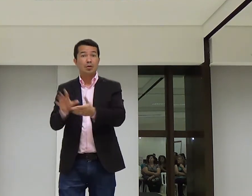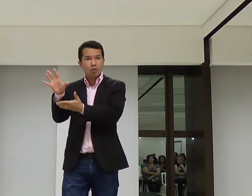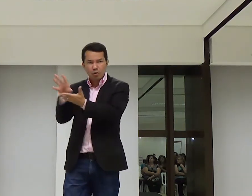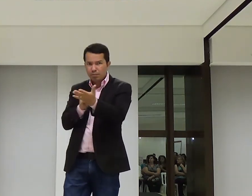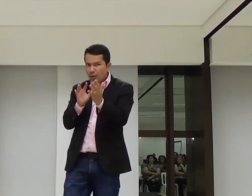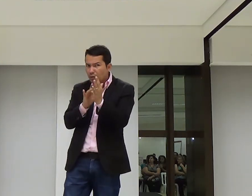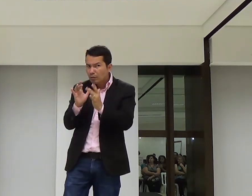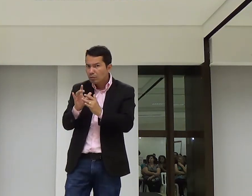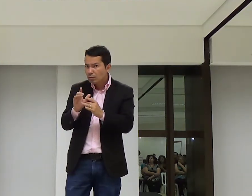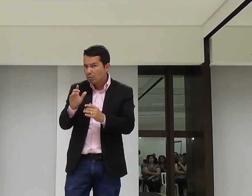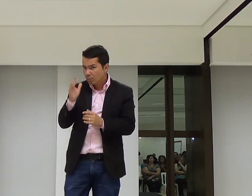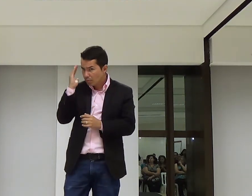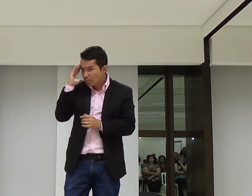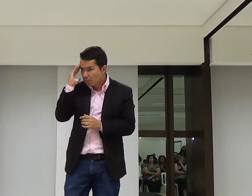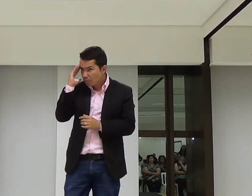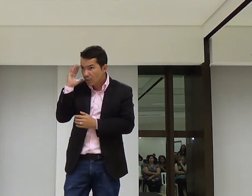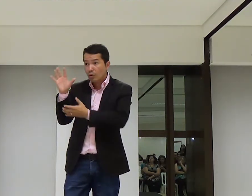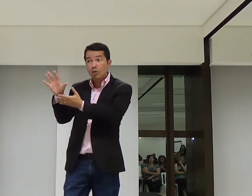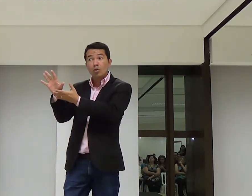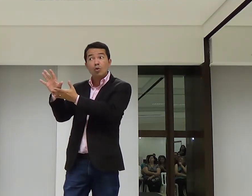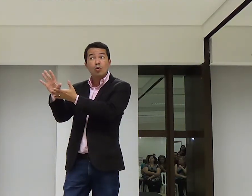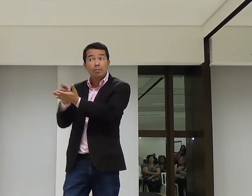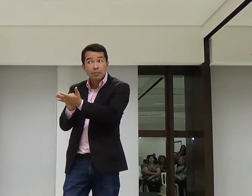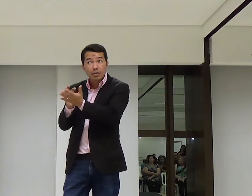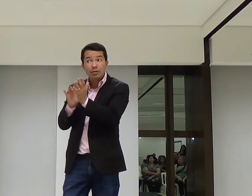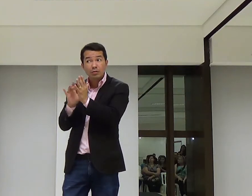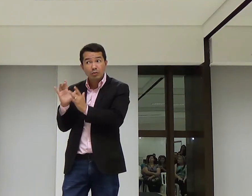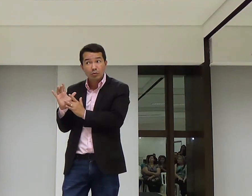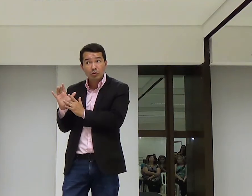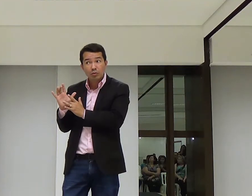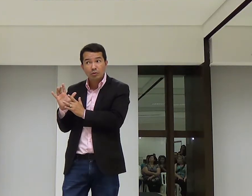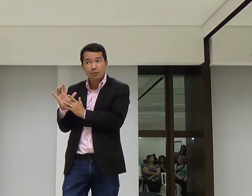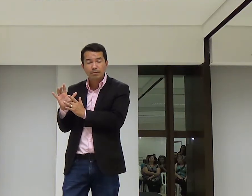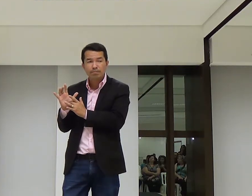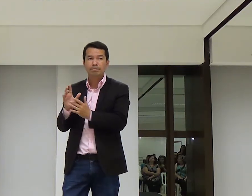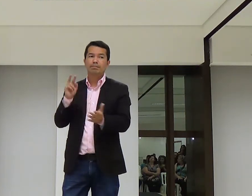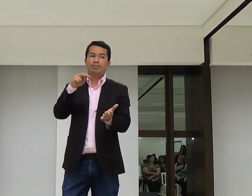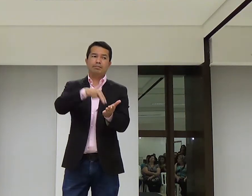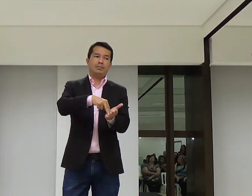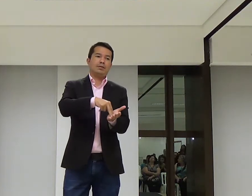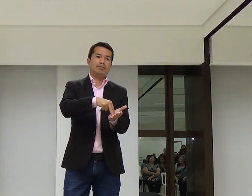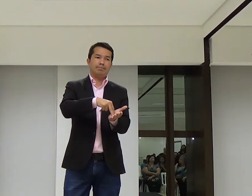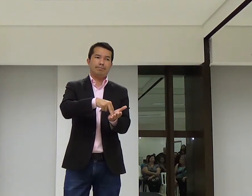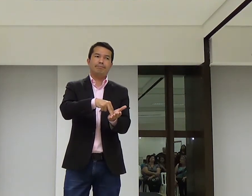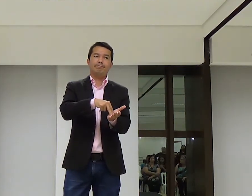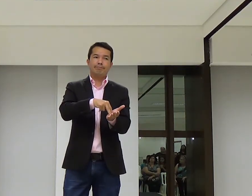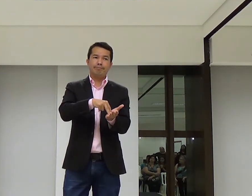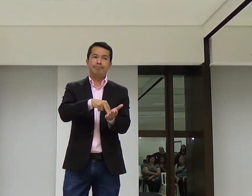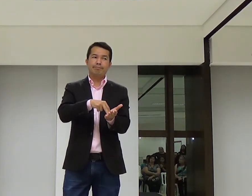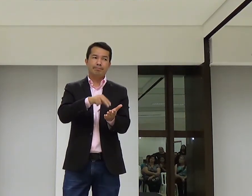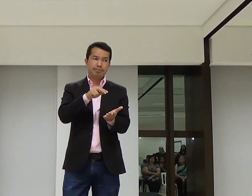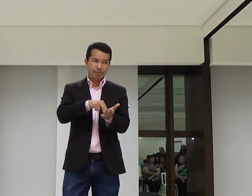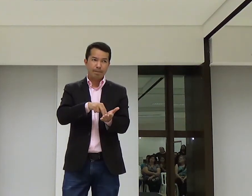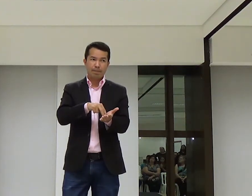Você. Se o seu desejo é copiar Jesus, veja, você entendeu. Se você quer copiar Jesus, fique em